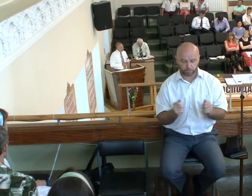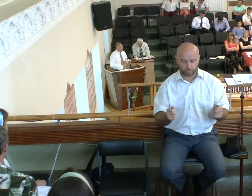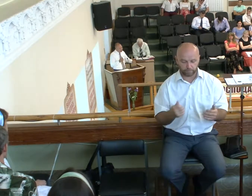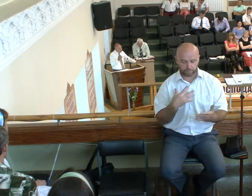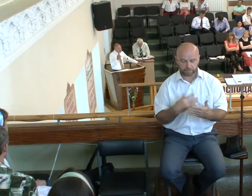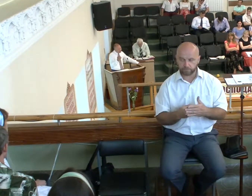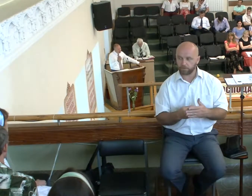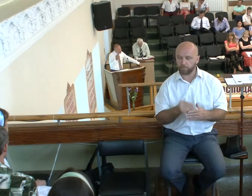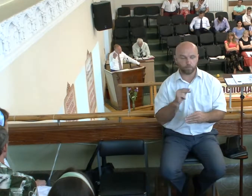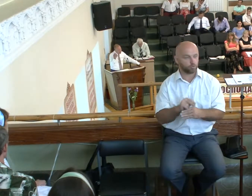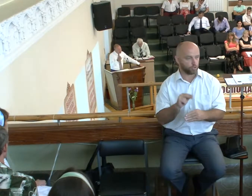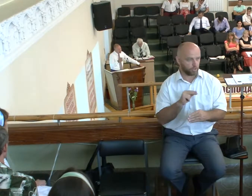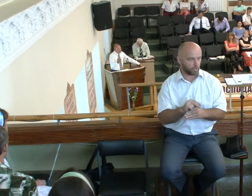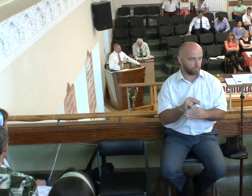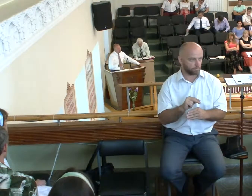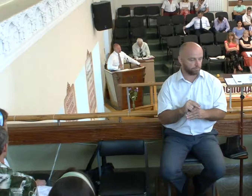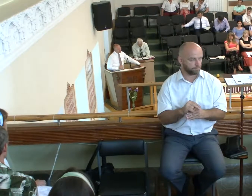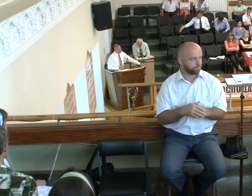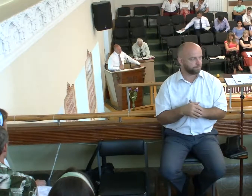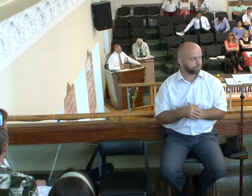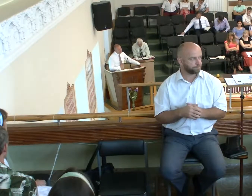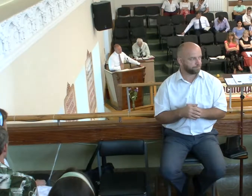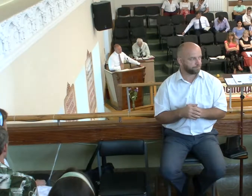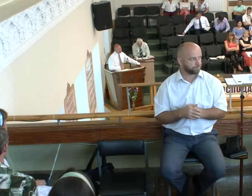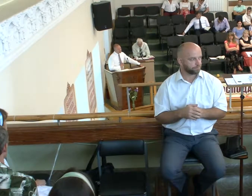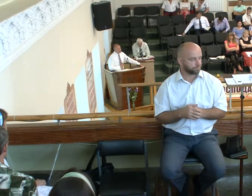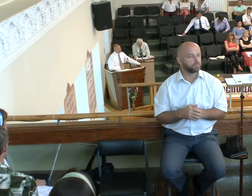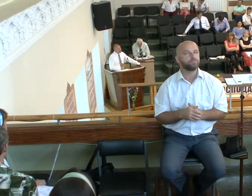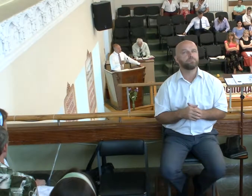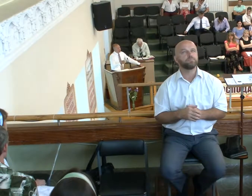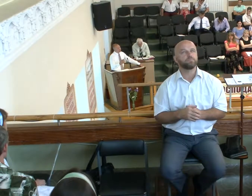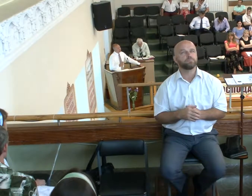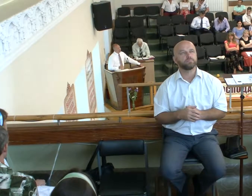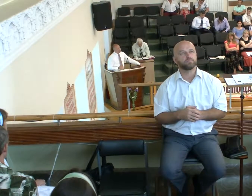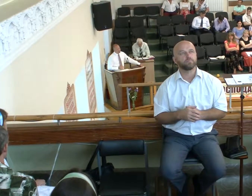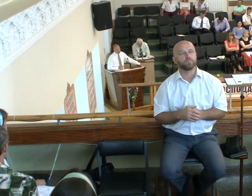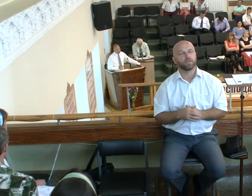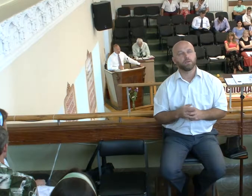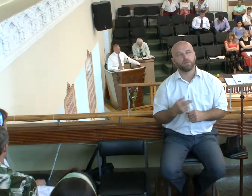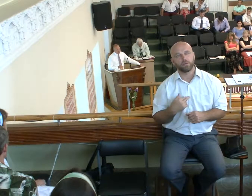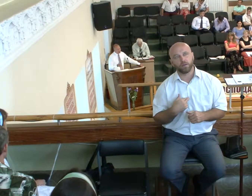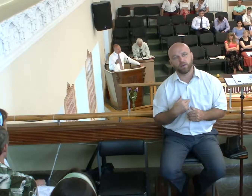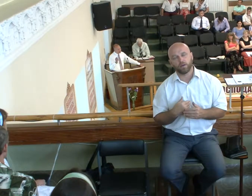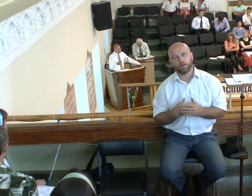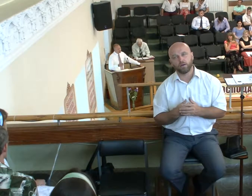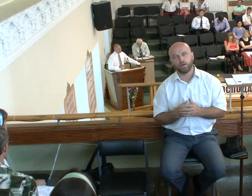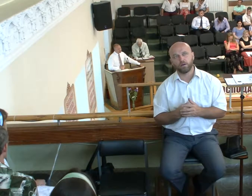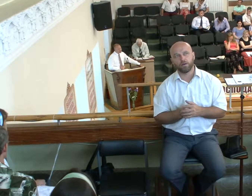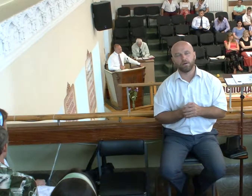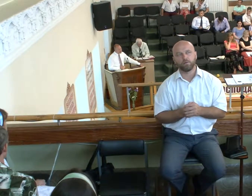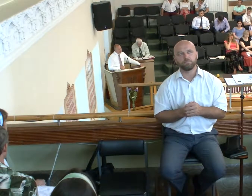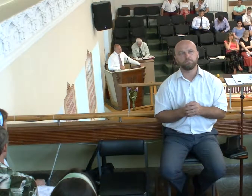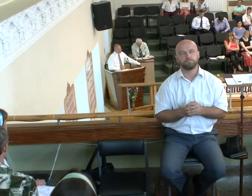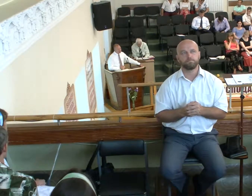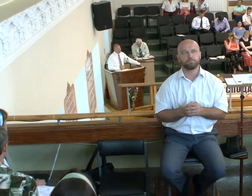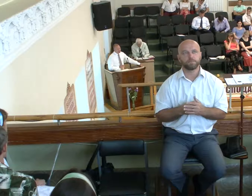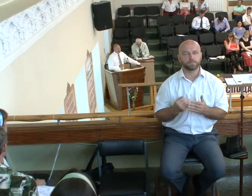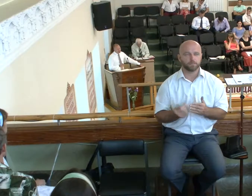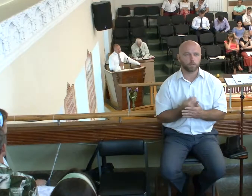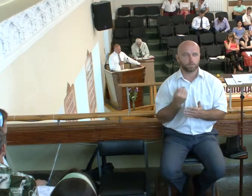пример. Я вспоминаю его каждый год своей жизни. И я прошу прощения перед вами, если вы его слышали уже не один